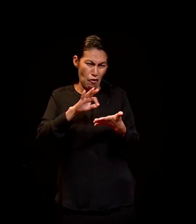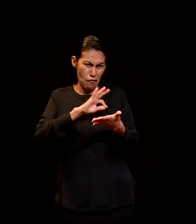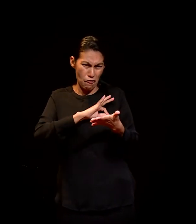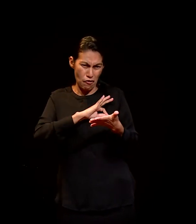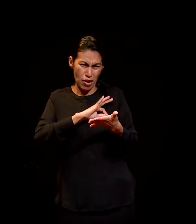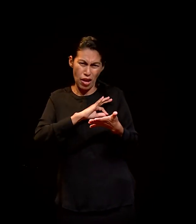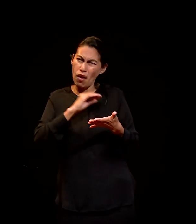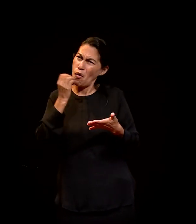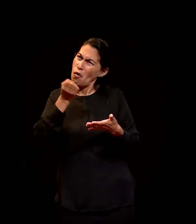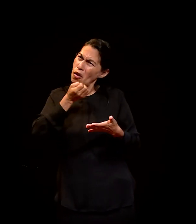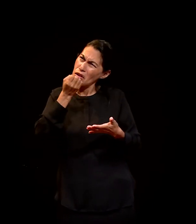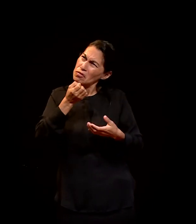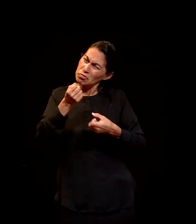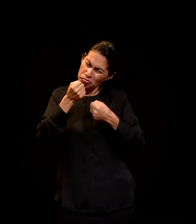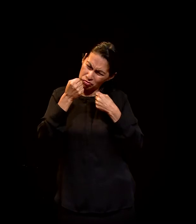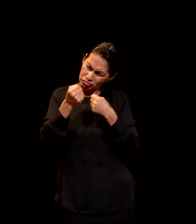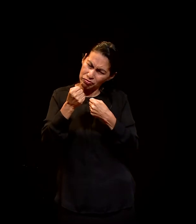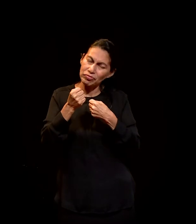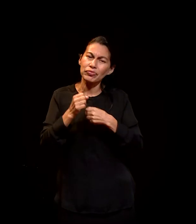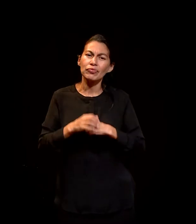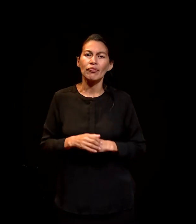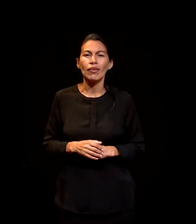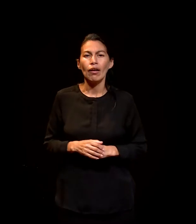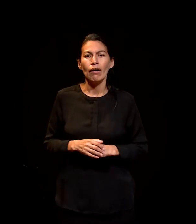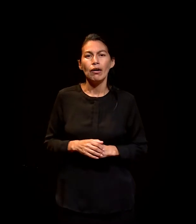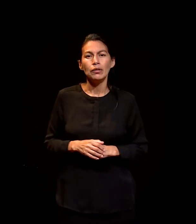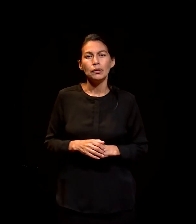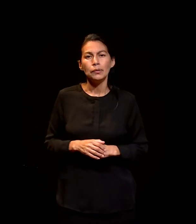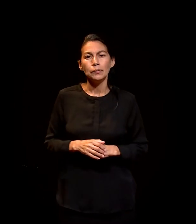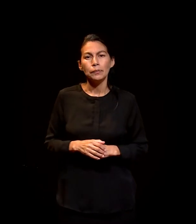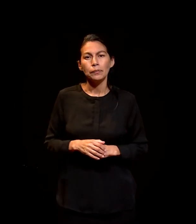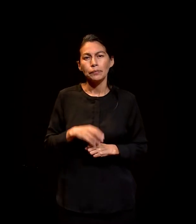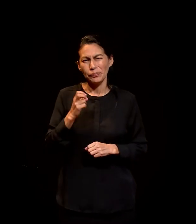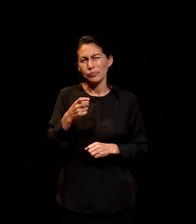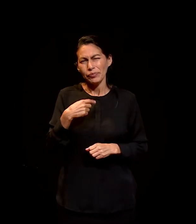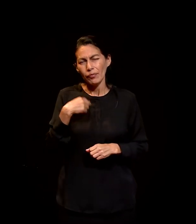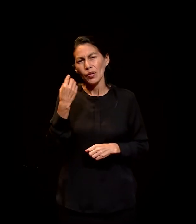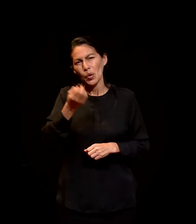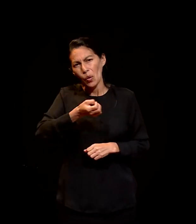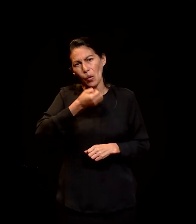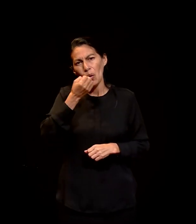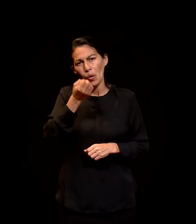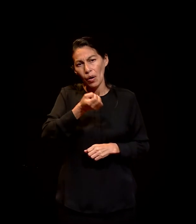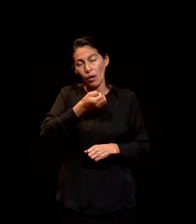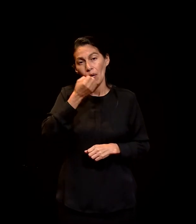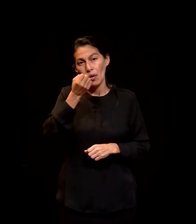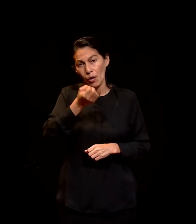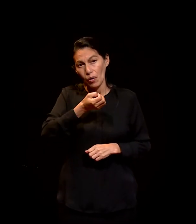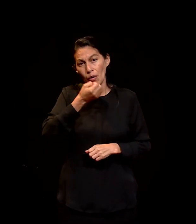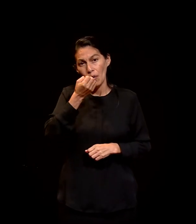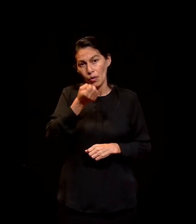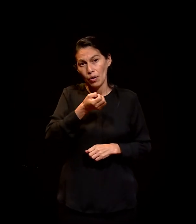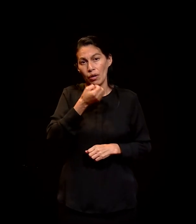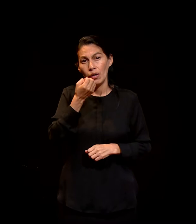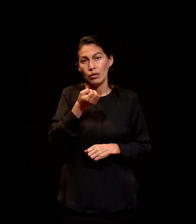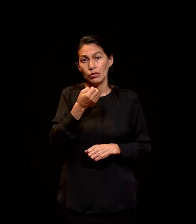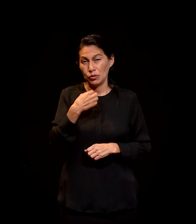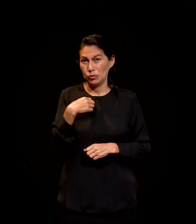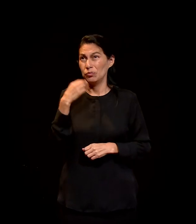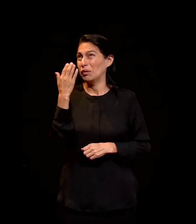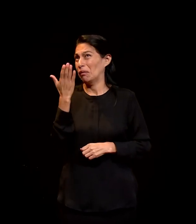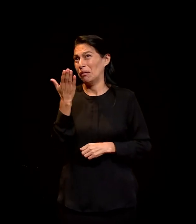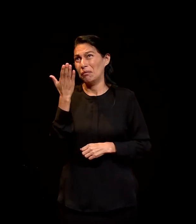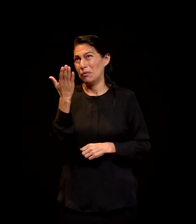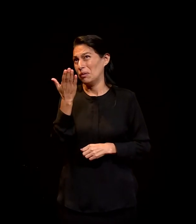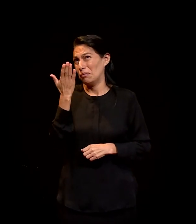después de la oración y pues y antes de ahora por bastante tiempo yo yo no le pedía nada a